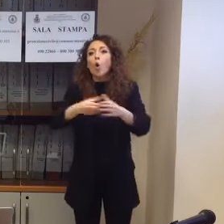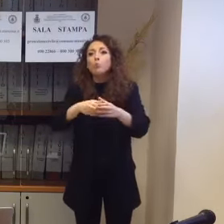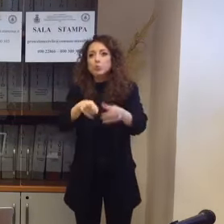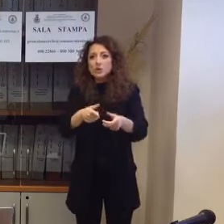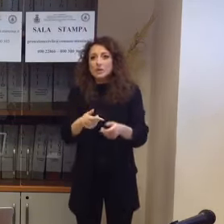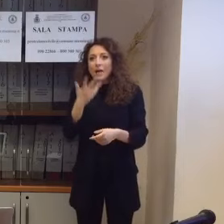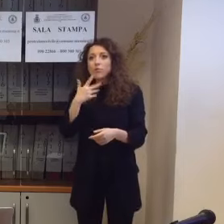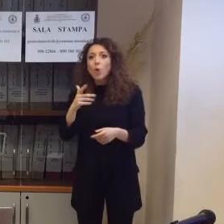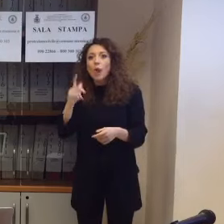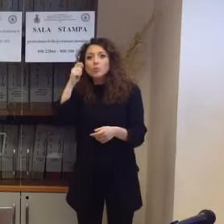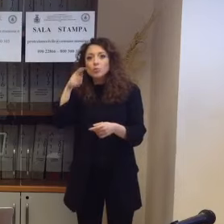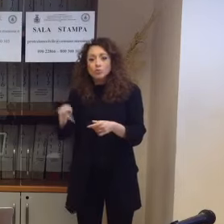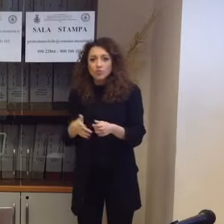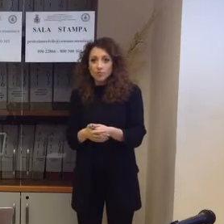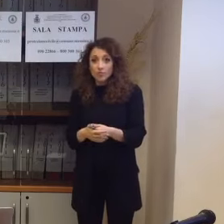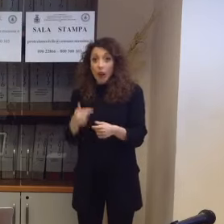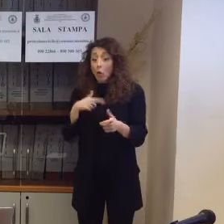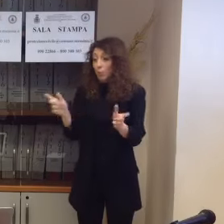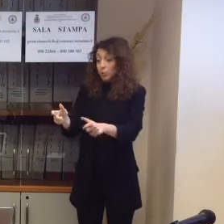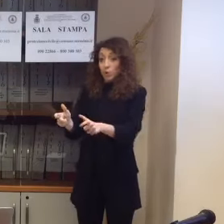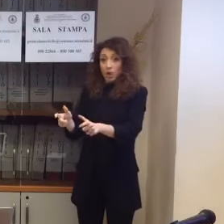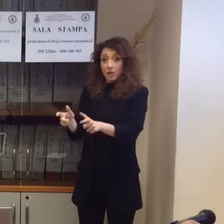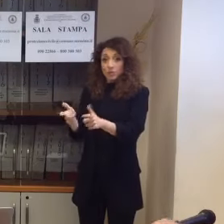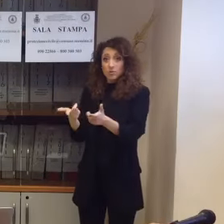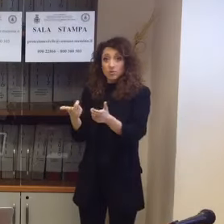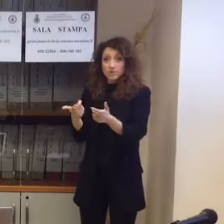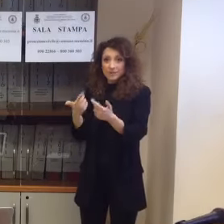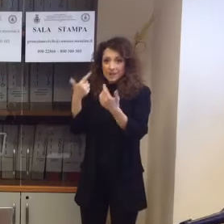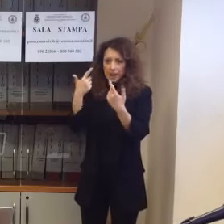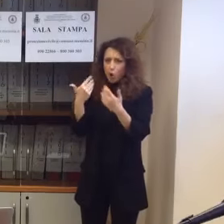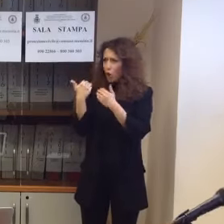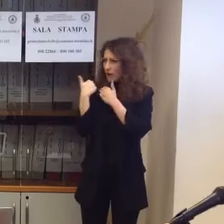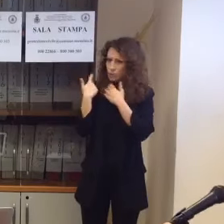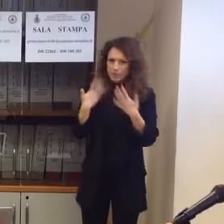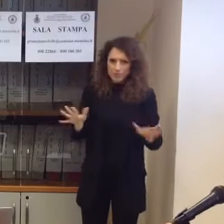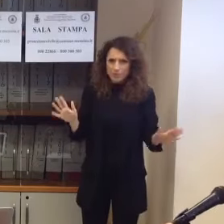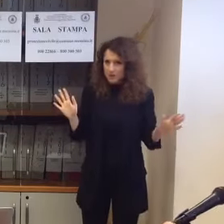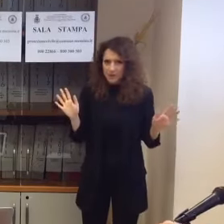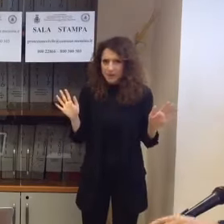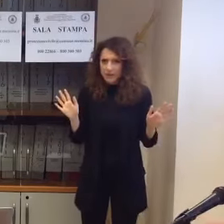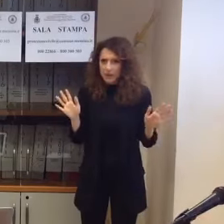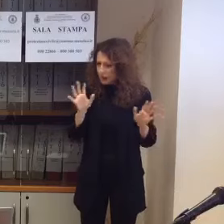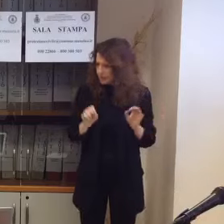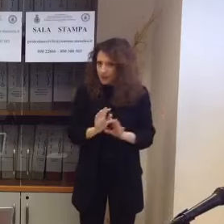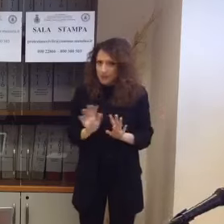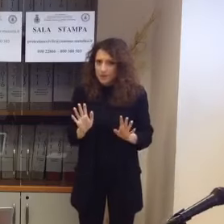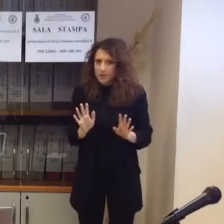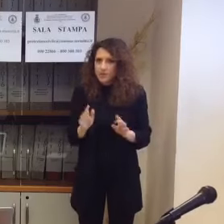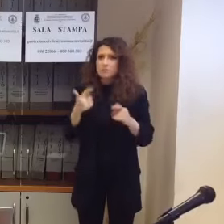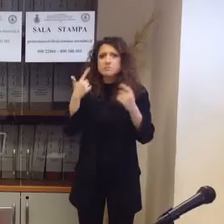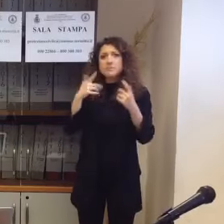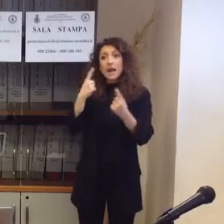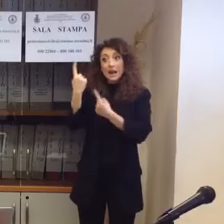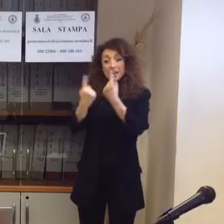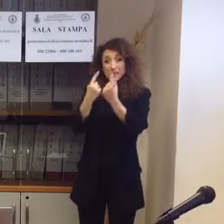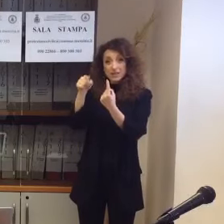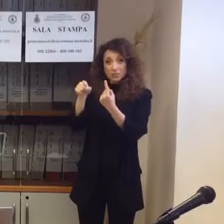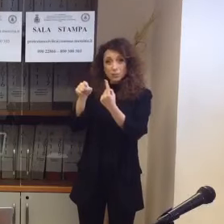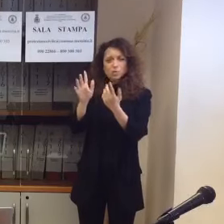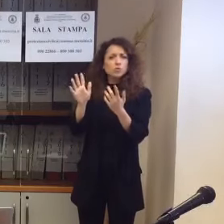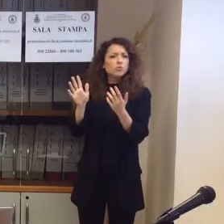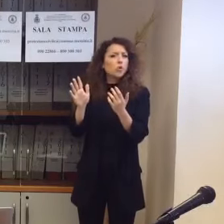sappia che la sua posizione non verrà vista in modo diverso rispetto alle altre,